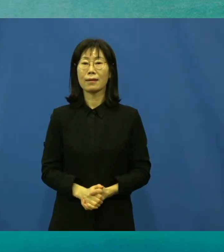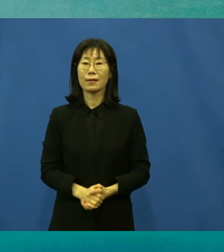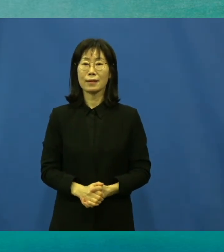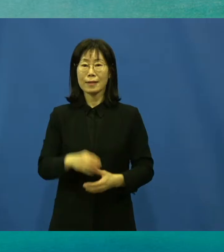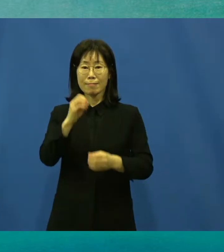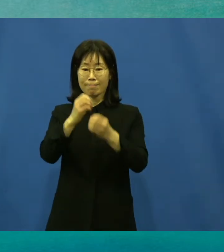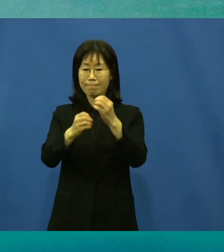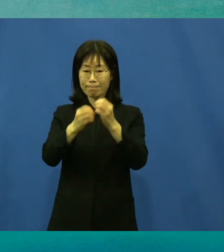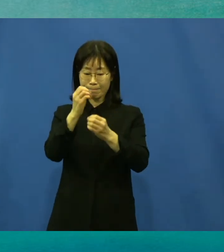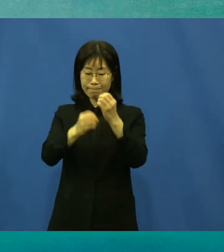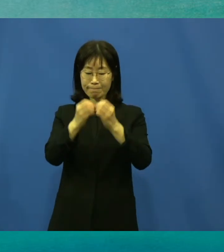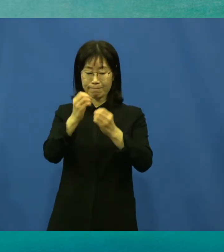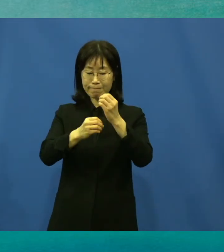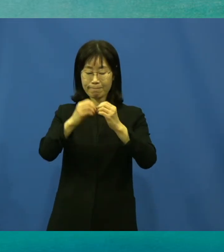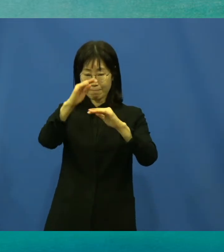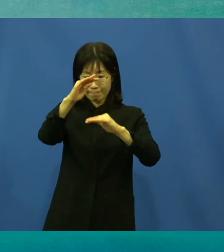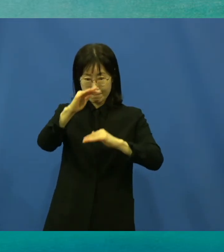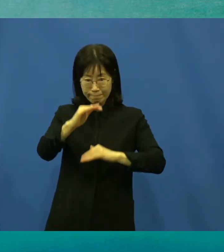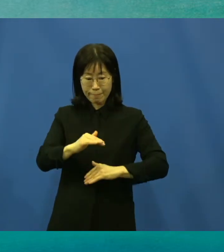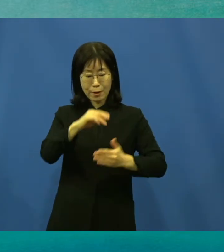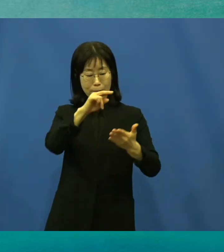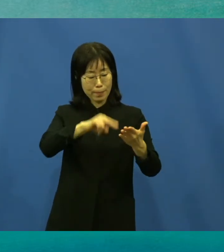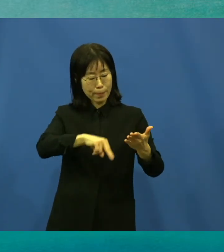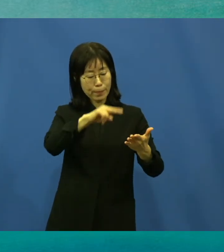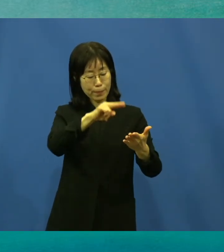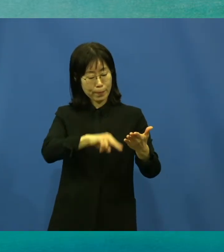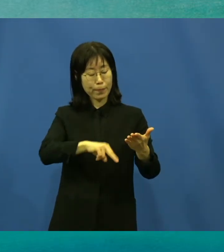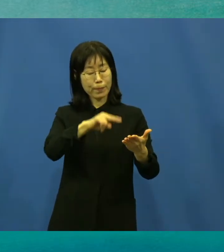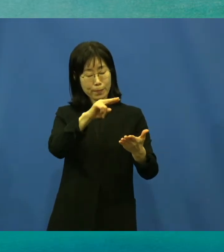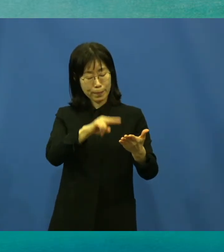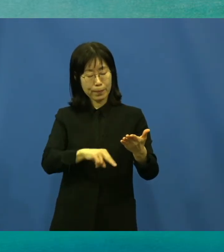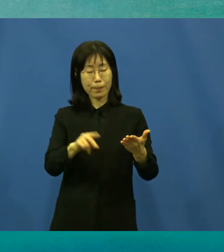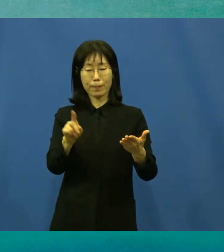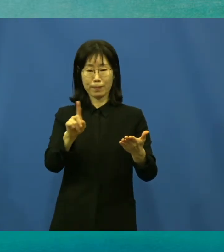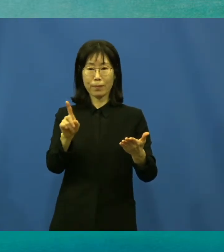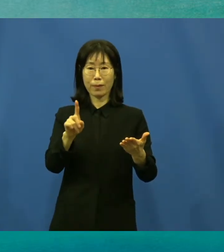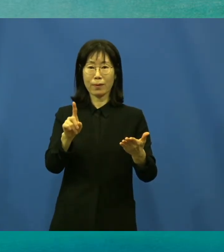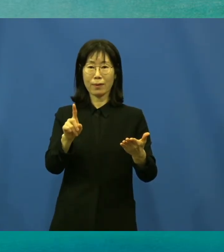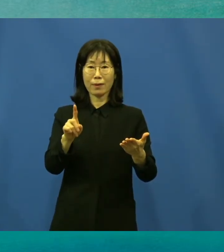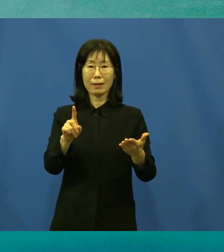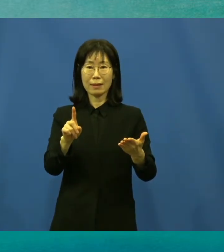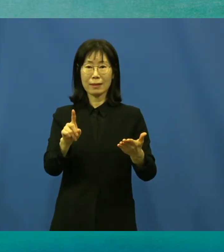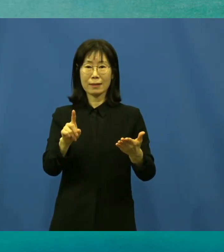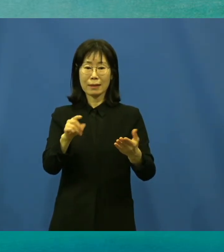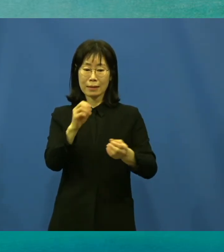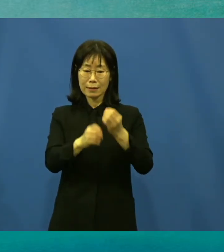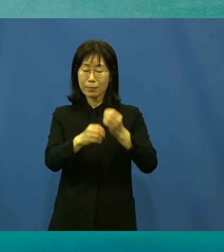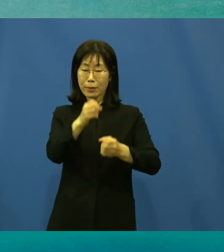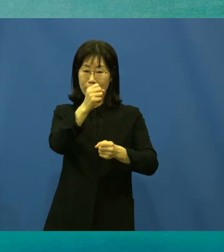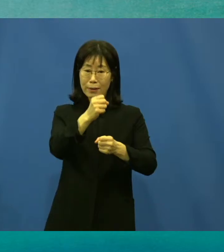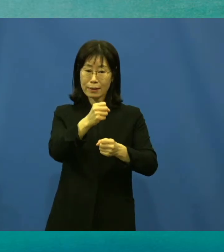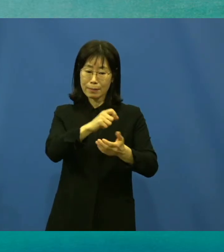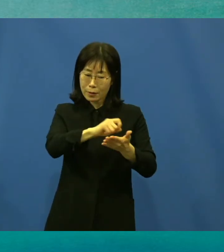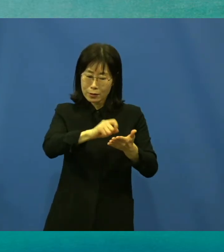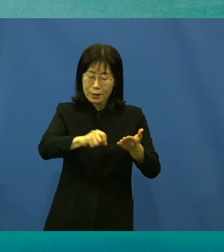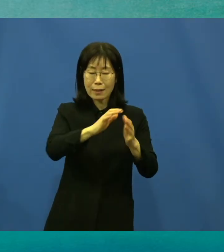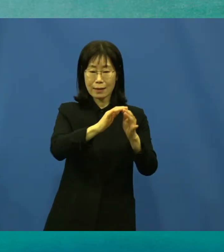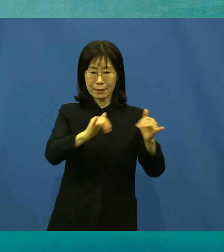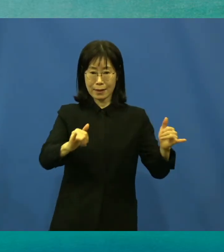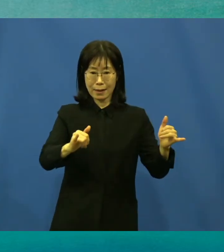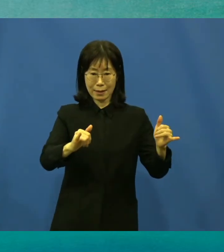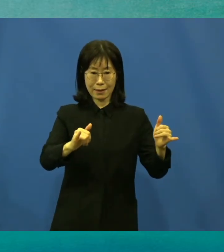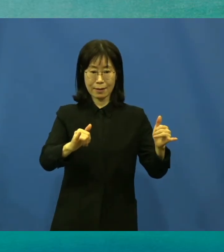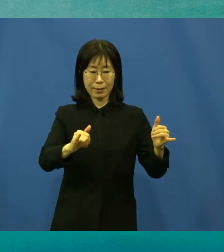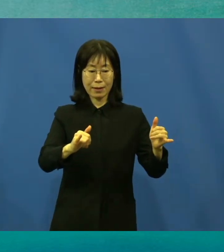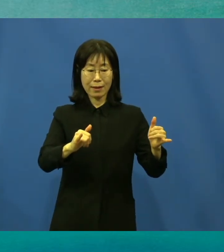시편의 그 시인들, 그 시를 읽으면 그 시편의 시인들의 감정이 나에게로 와요. 확 전달해야 돼요. 그래서 나하고